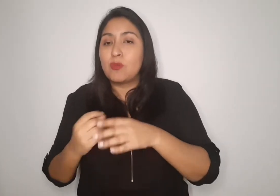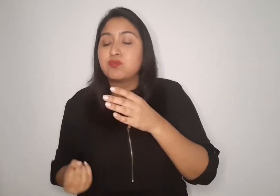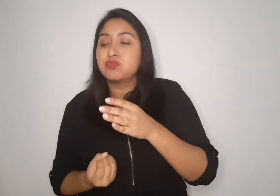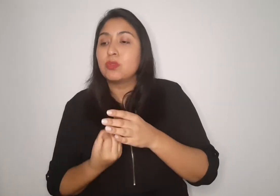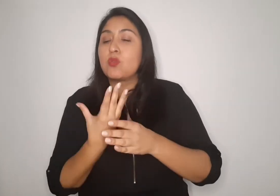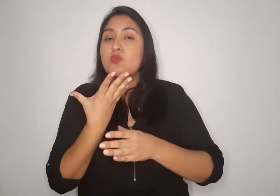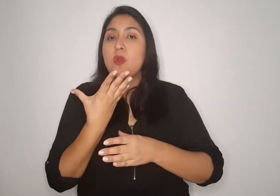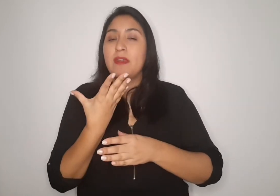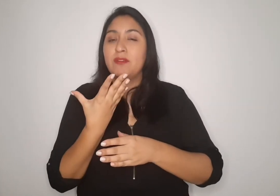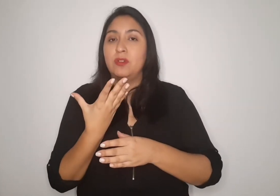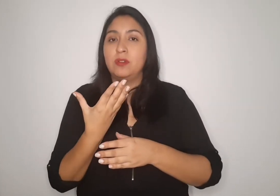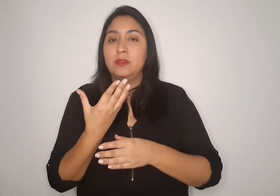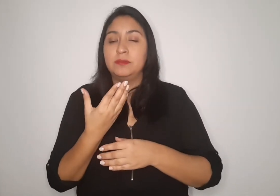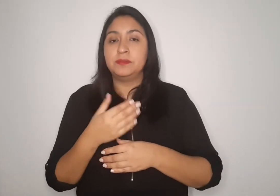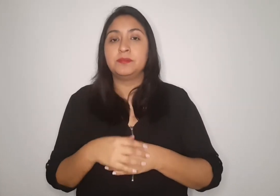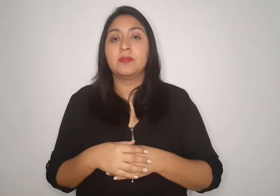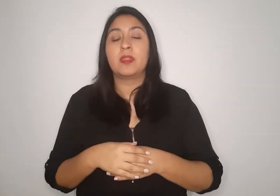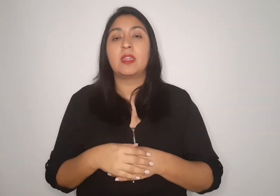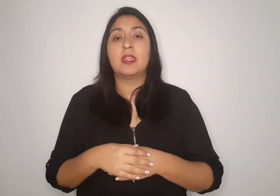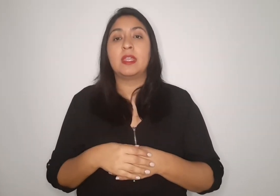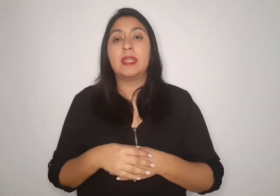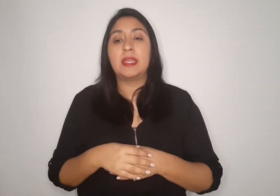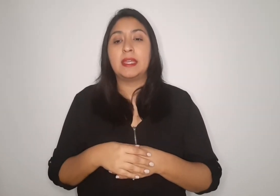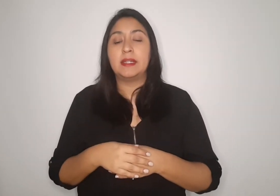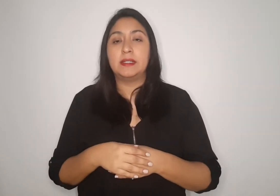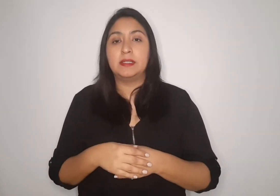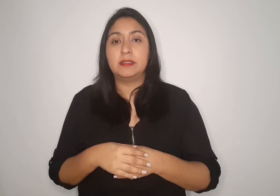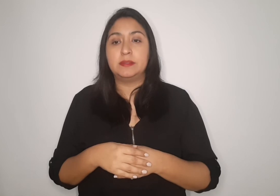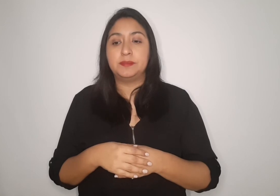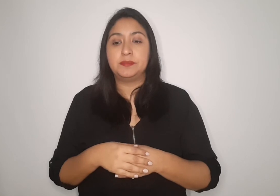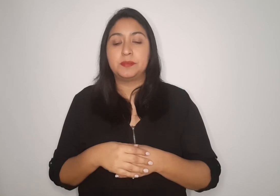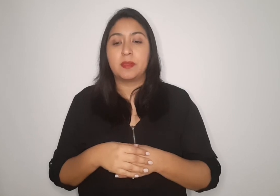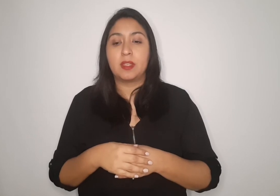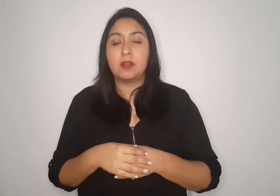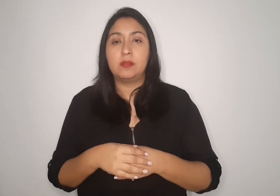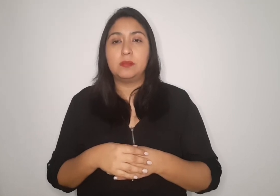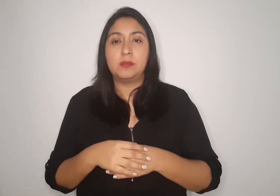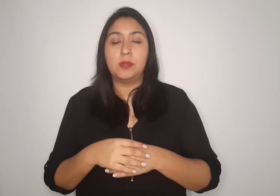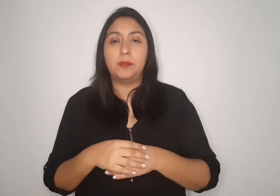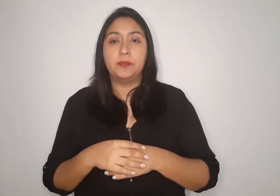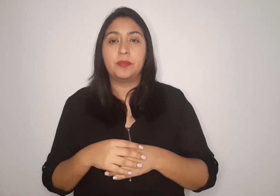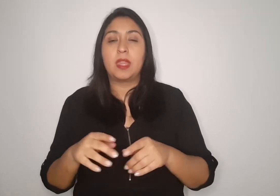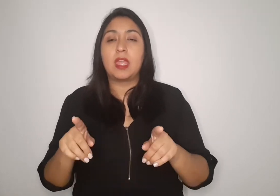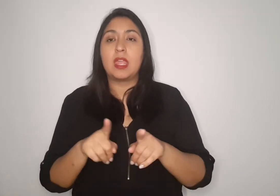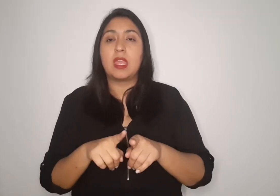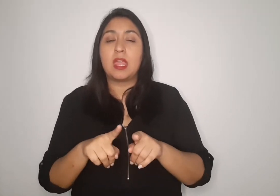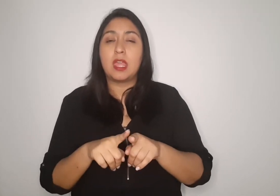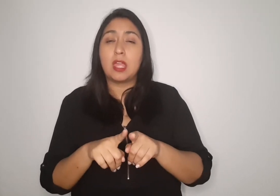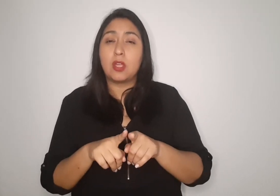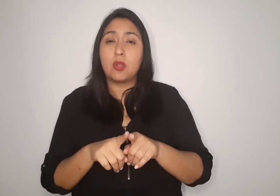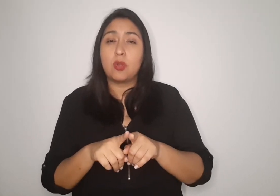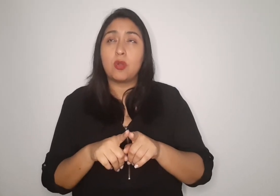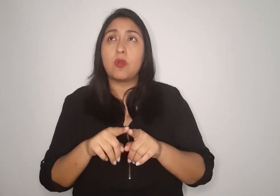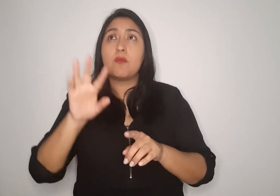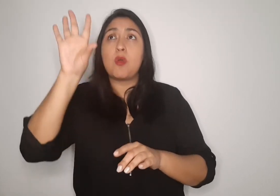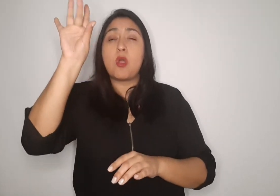Y el Huiñol-Tripantu es lo que retorna, así como el Huiñelbe, la estrella del lucero al amanecer, la estrella de 8